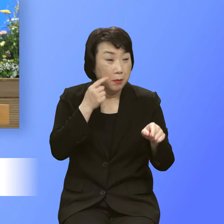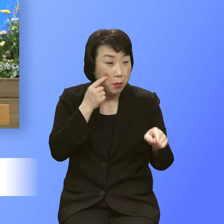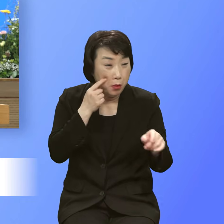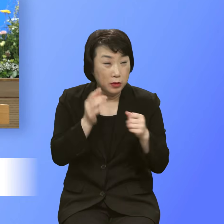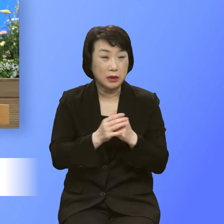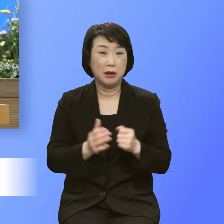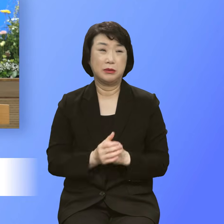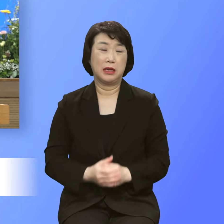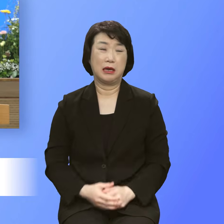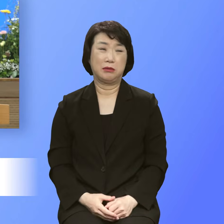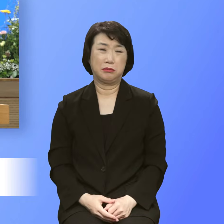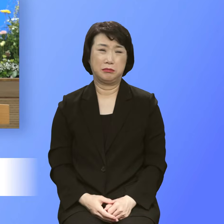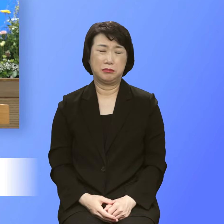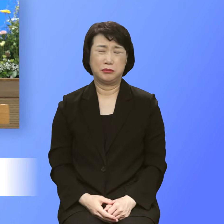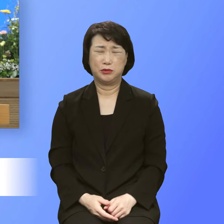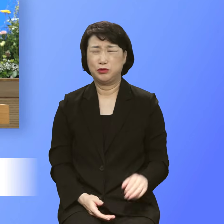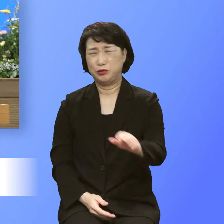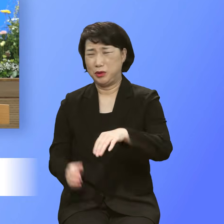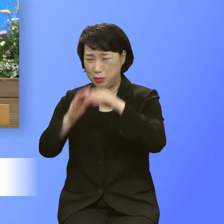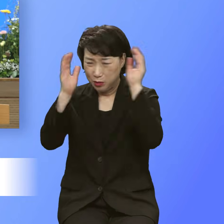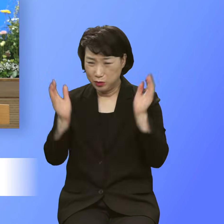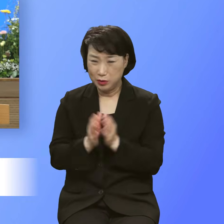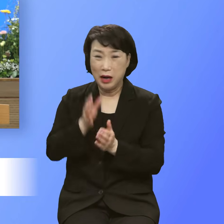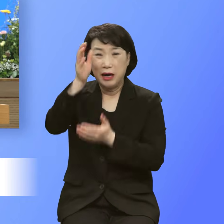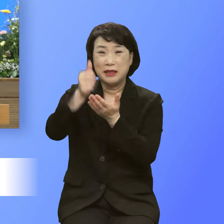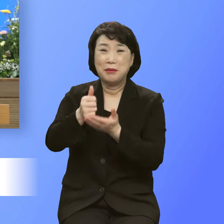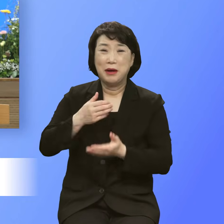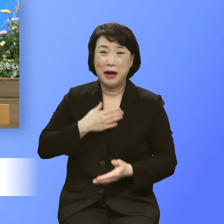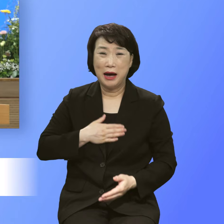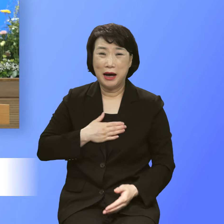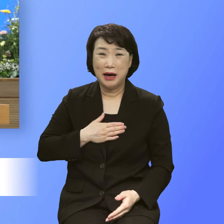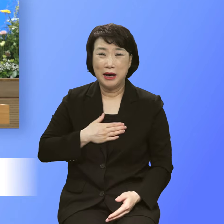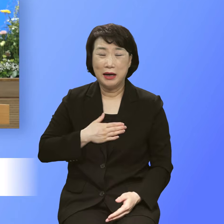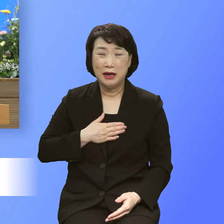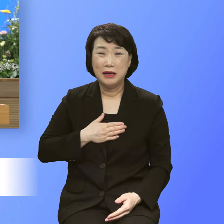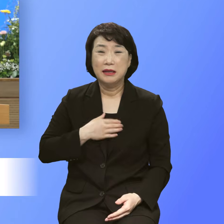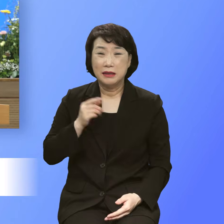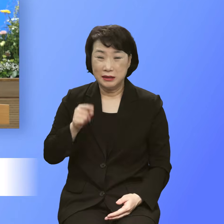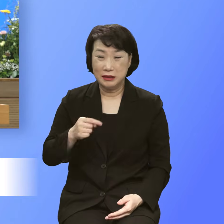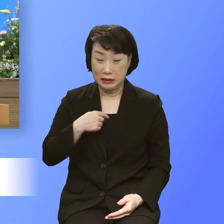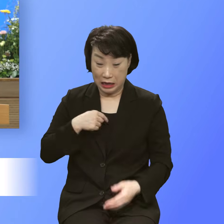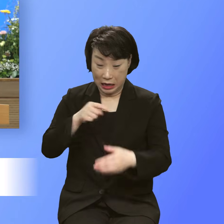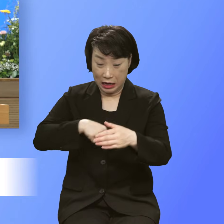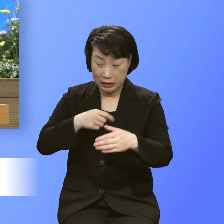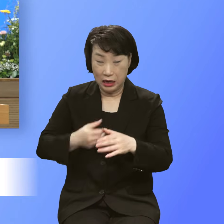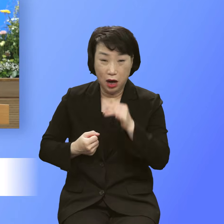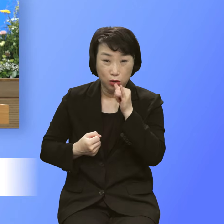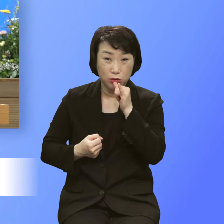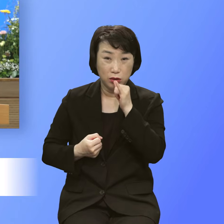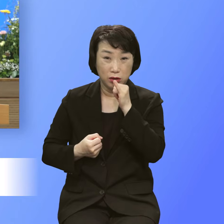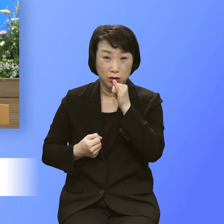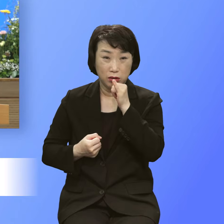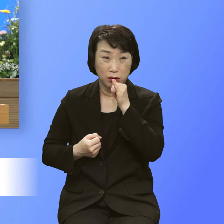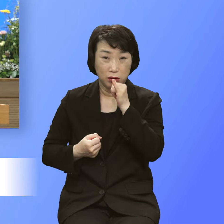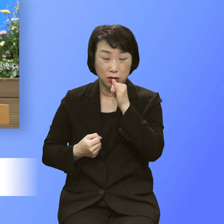보입니다. 우리는 모두 하나님을 알만한 것이 내 속에 있다 이